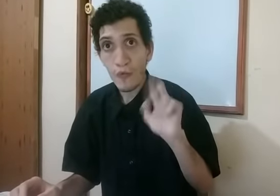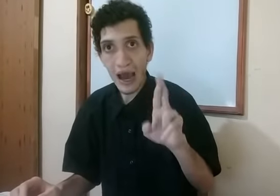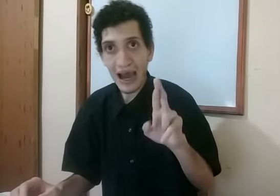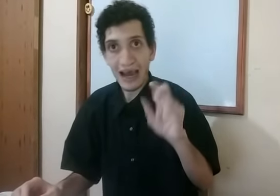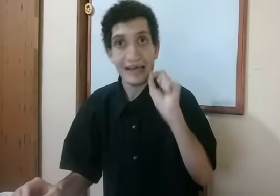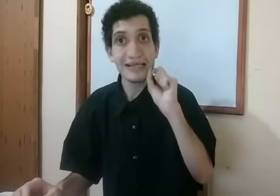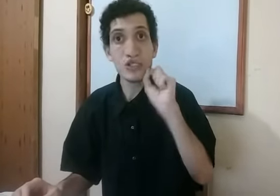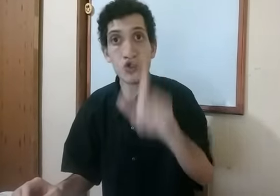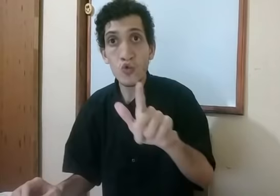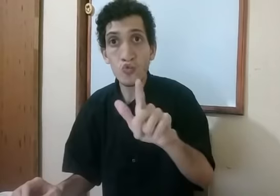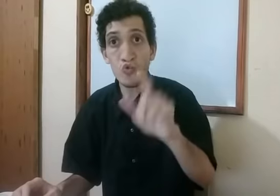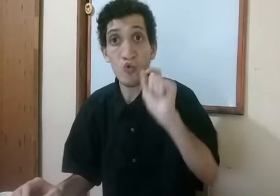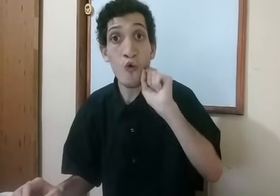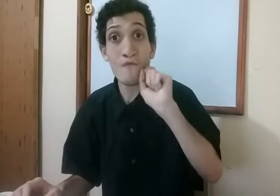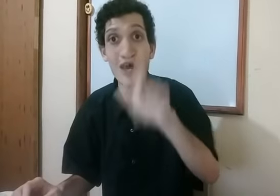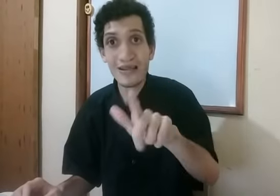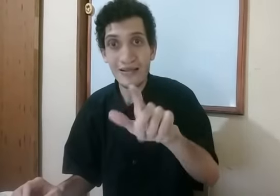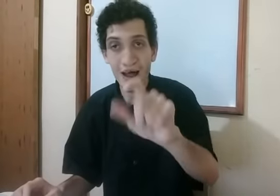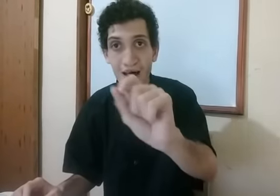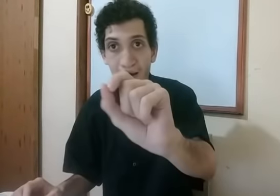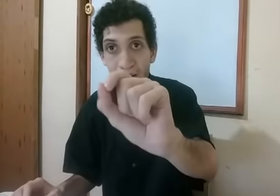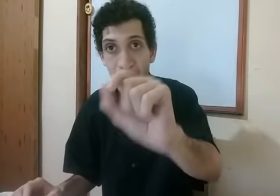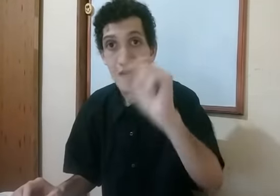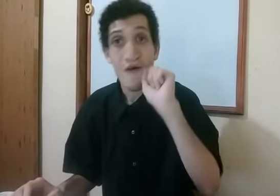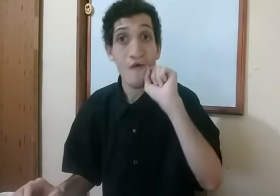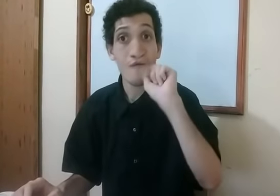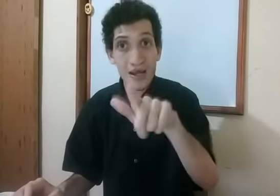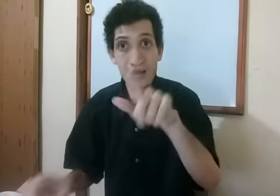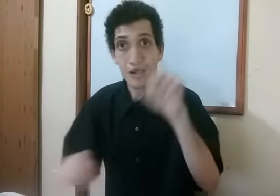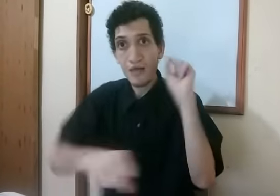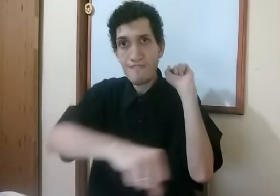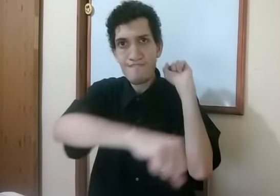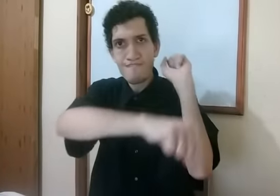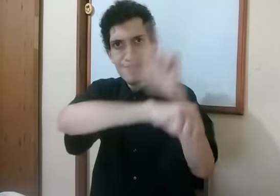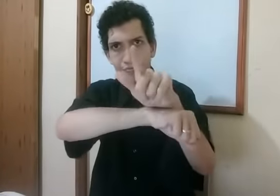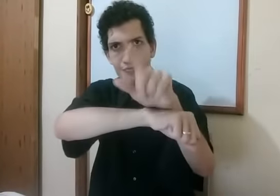Insultar, insulto, ofensa, ofensa,